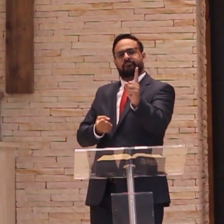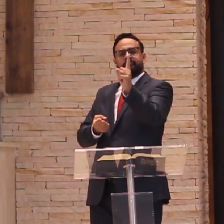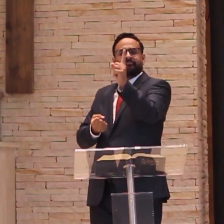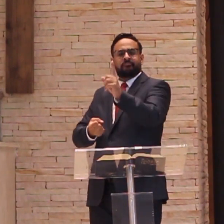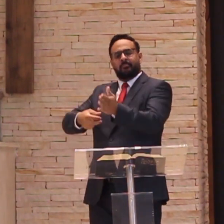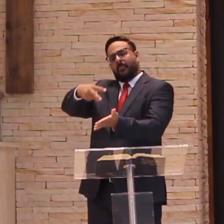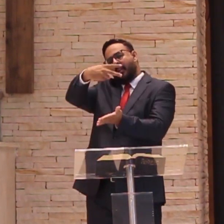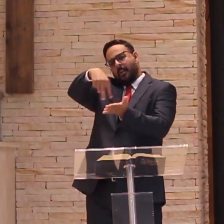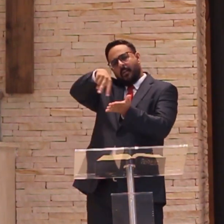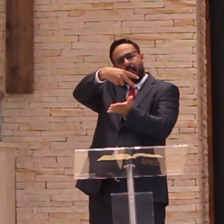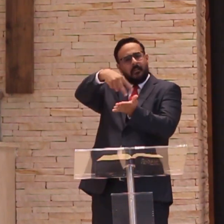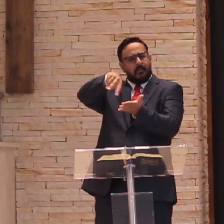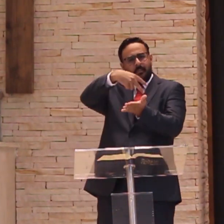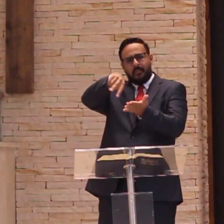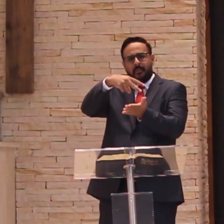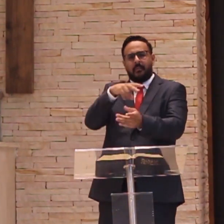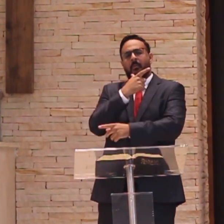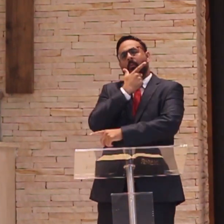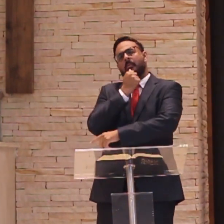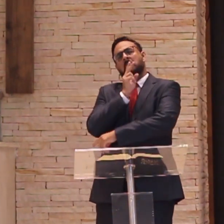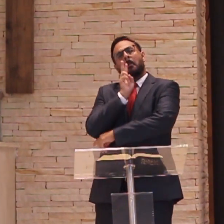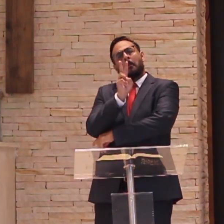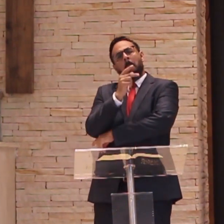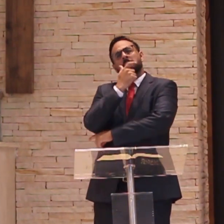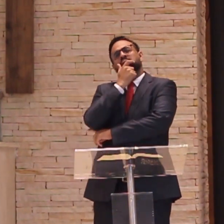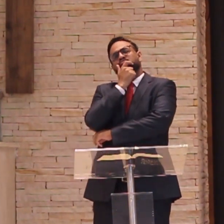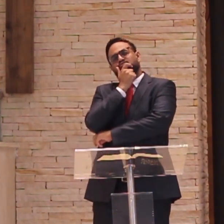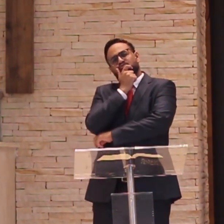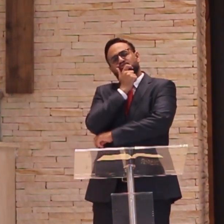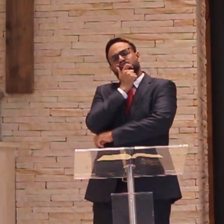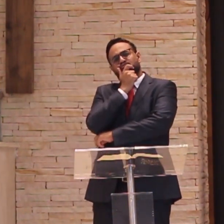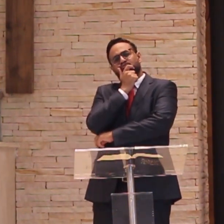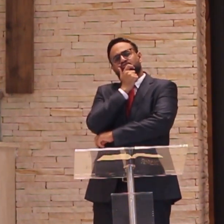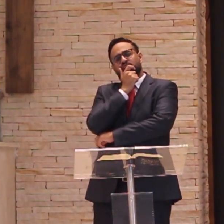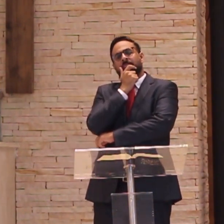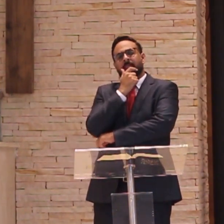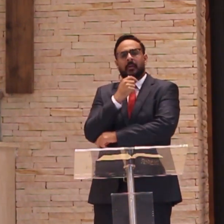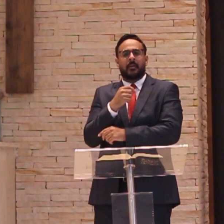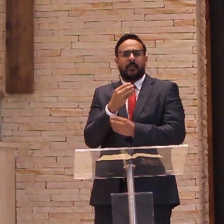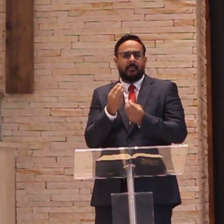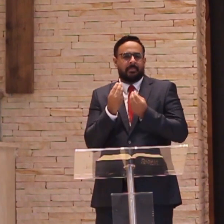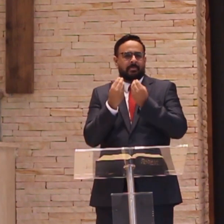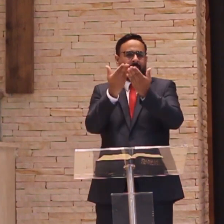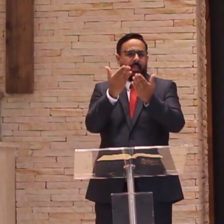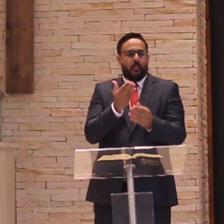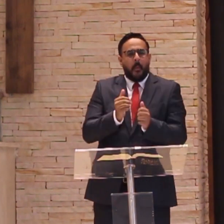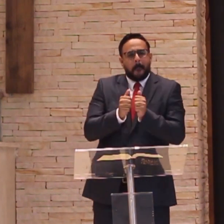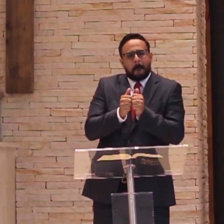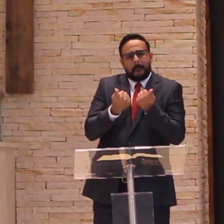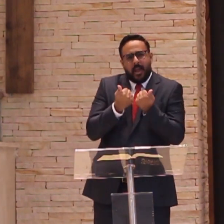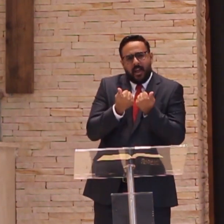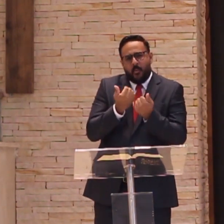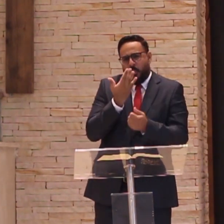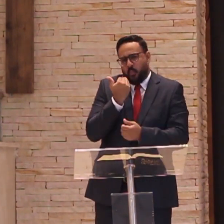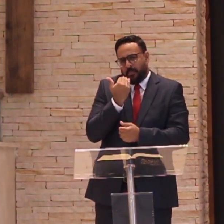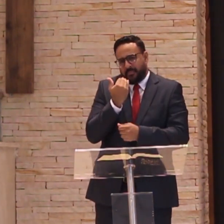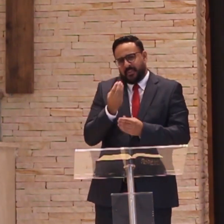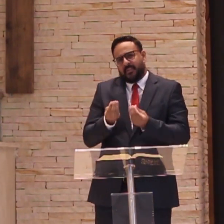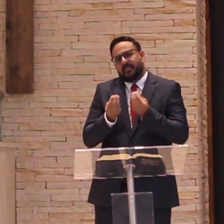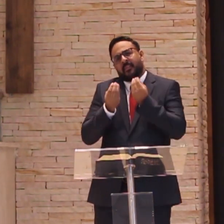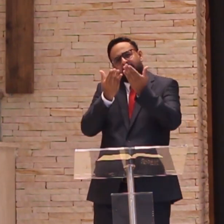soldados do alto comando então assistiram àquela apresentação. Ed estava ali no meio, então eles observaram